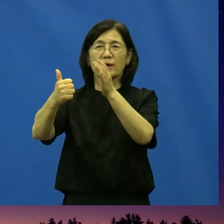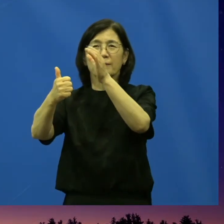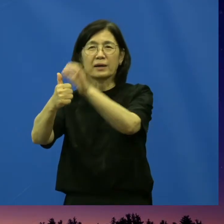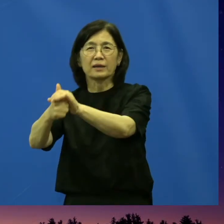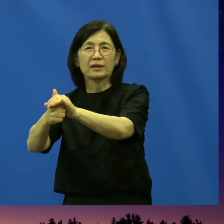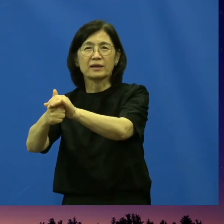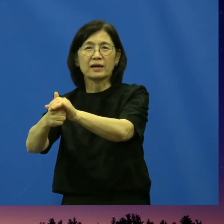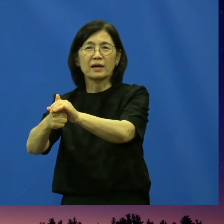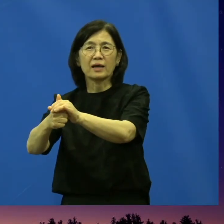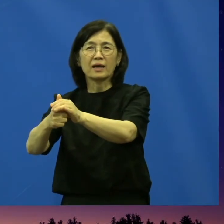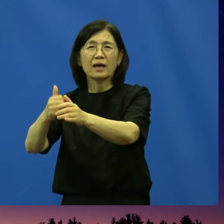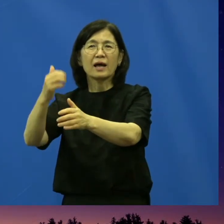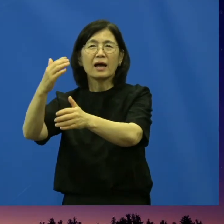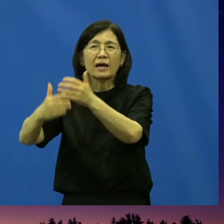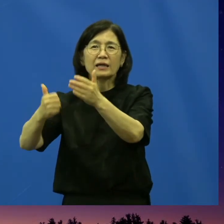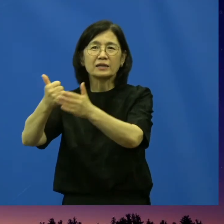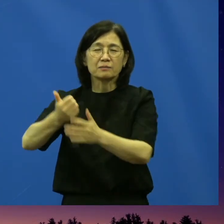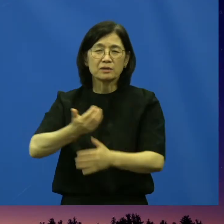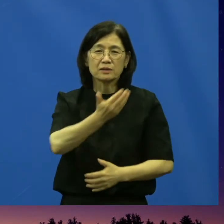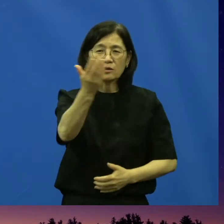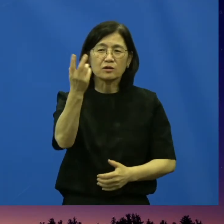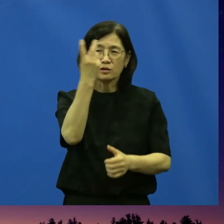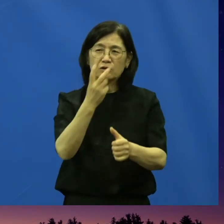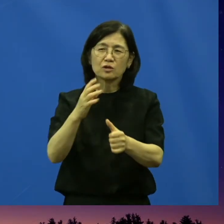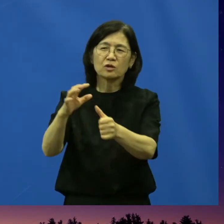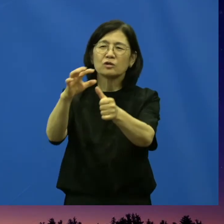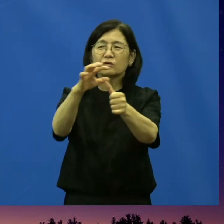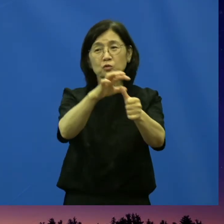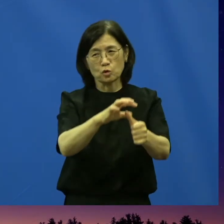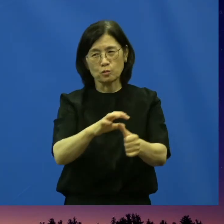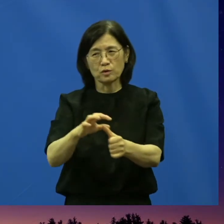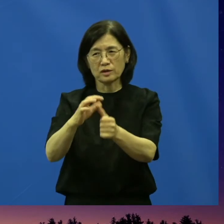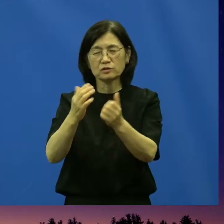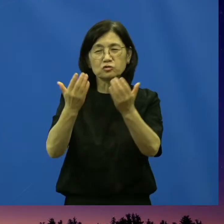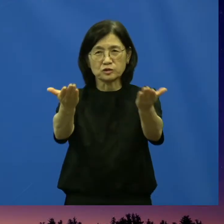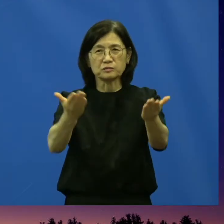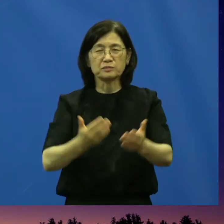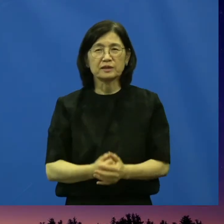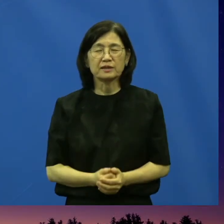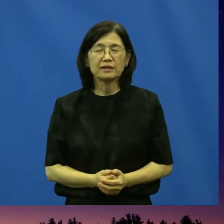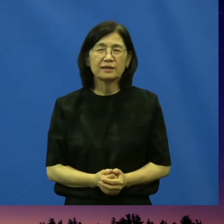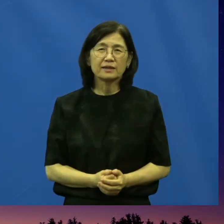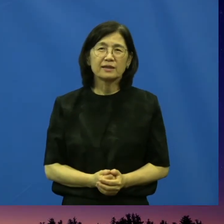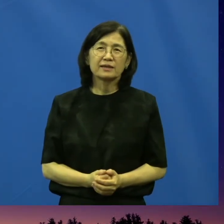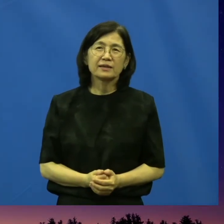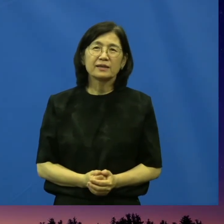너희를 돌보심이라. 이 돌본다는 개념이 그죠? 목자가 양을 돌본다는 얘기죠.